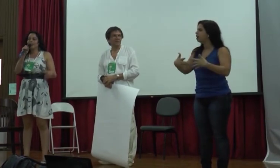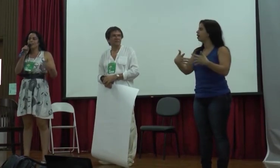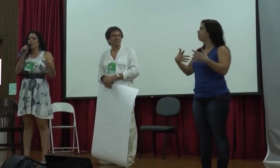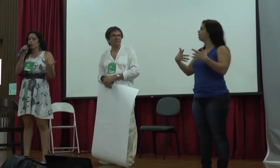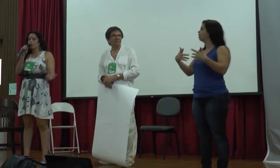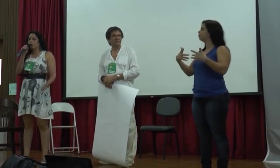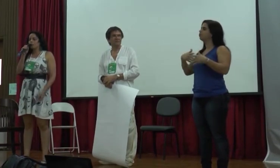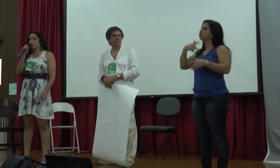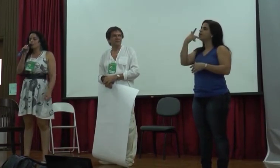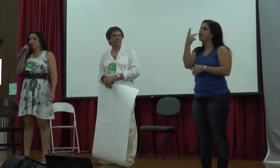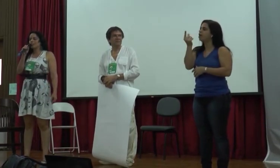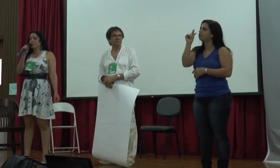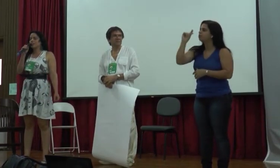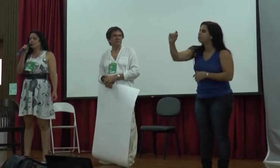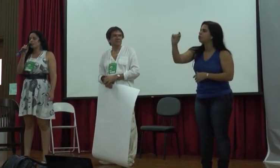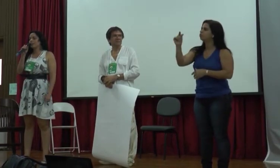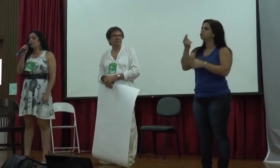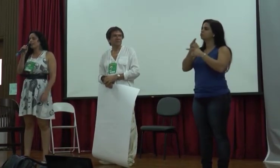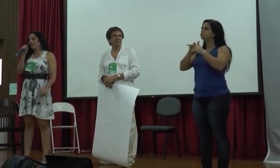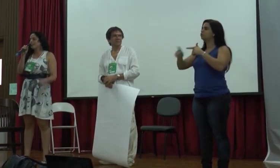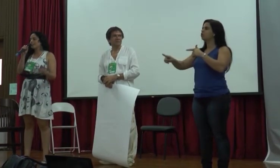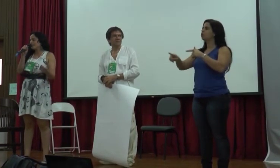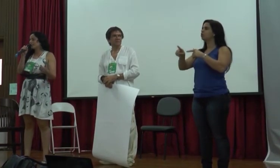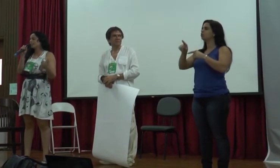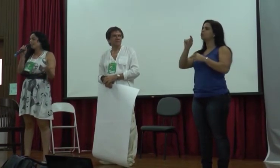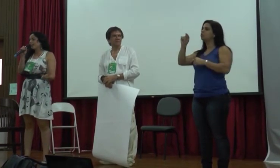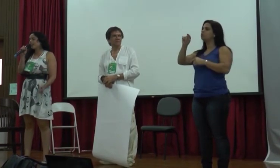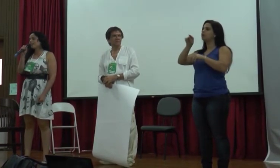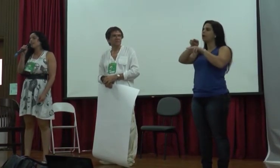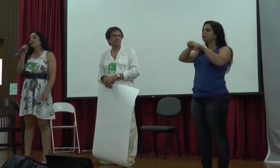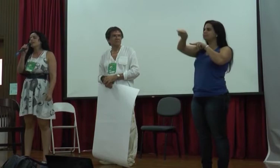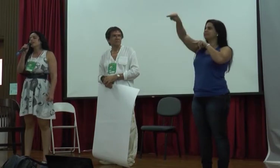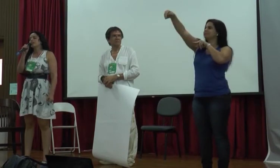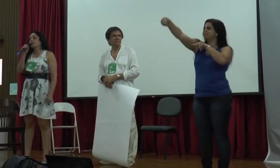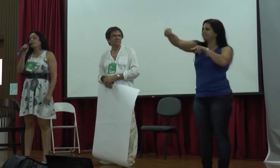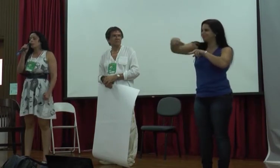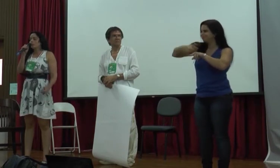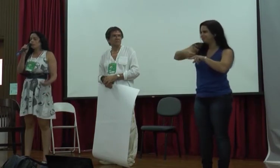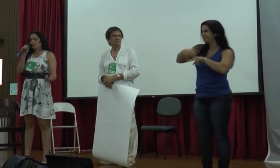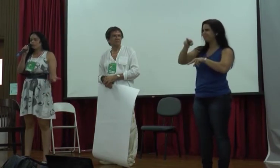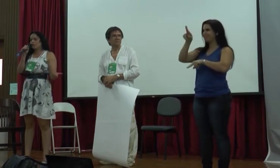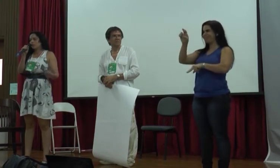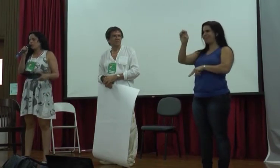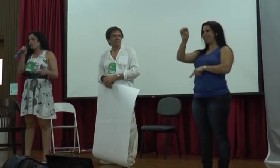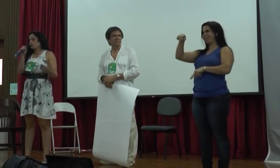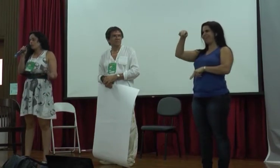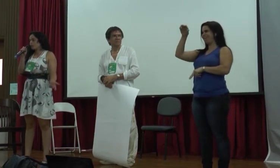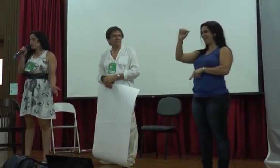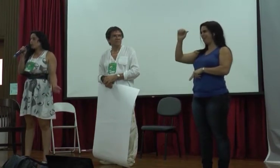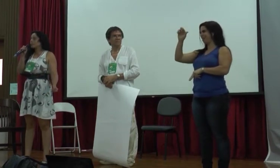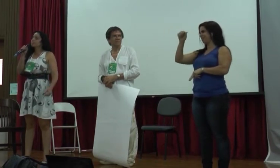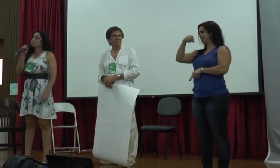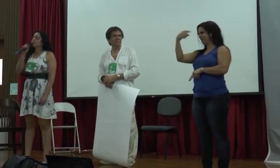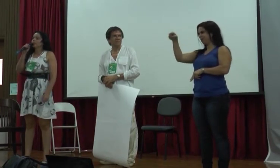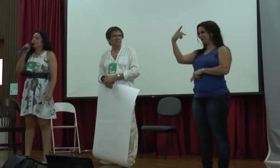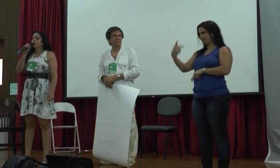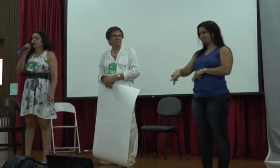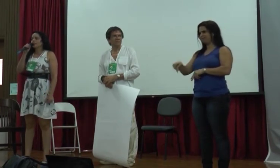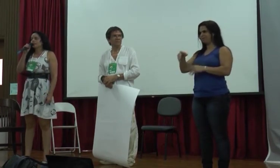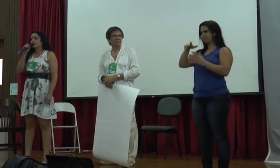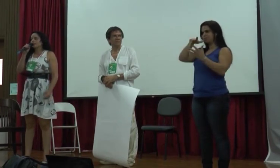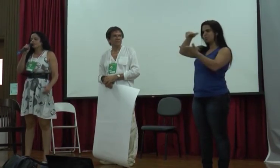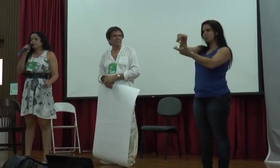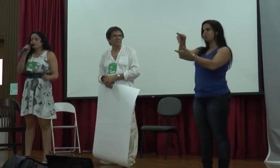vamos falar um pouco sobre a questão da reencarnação na Terra, né, que é um planeta de provas e expiações,